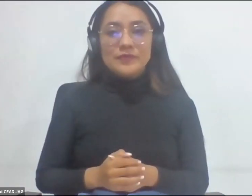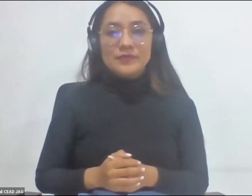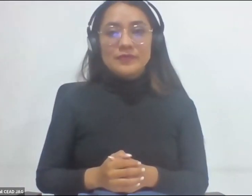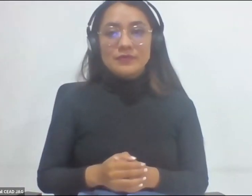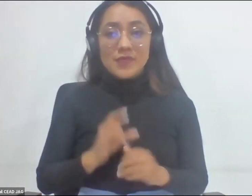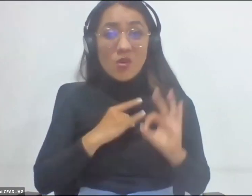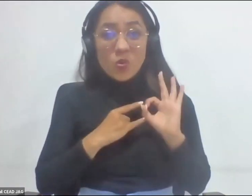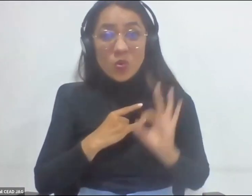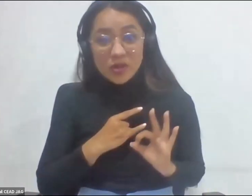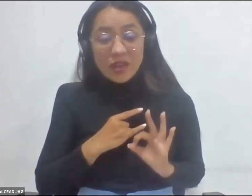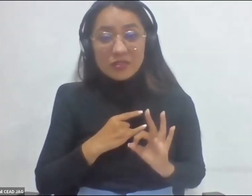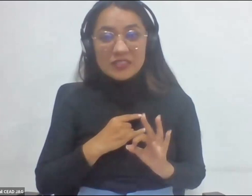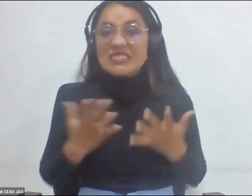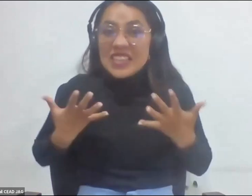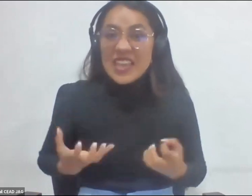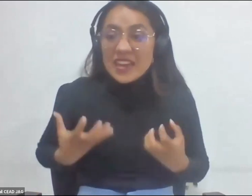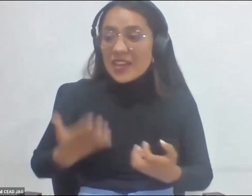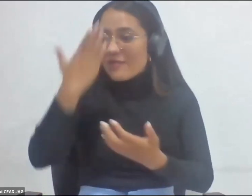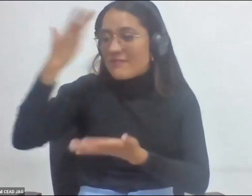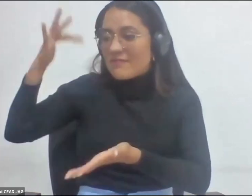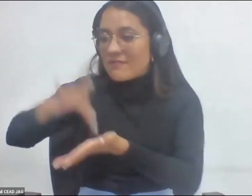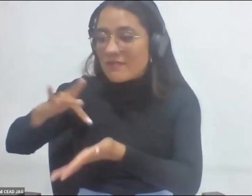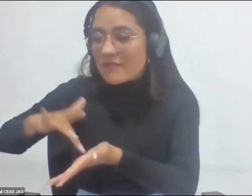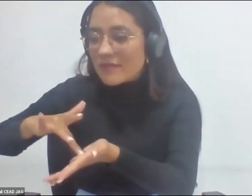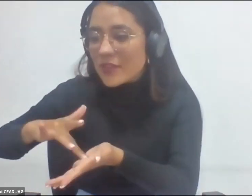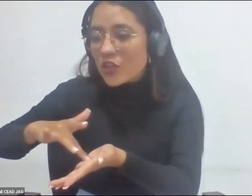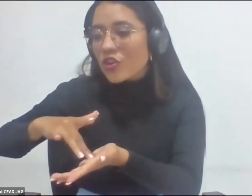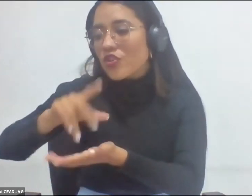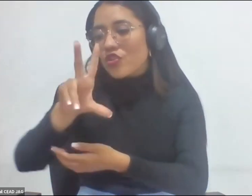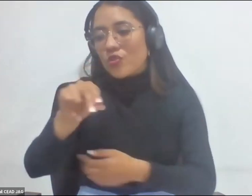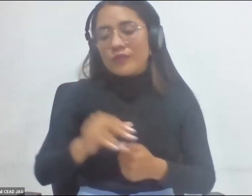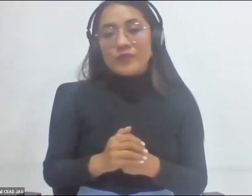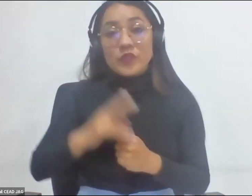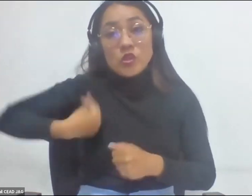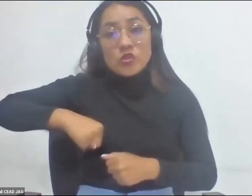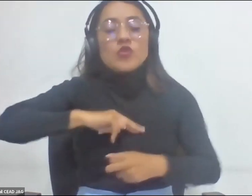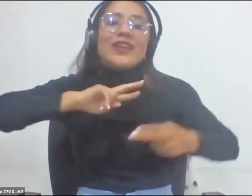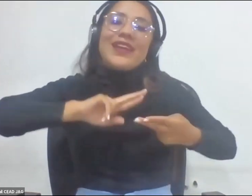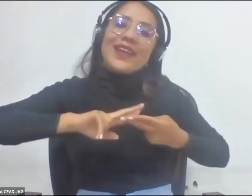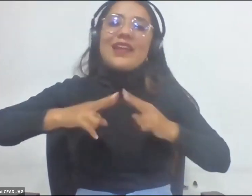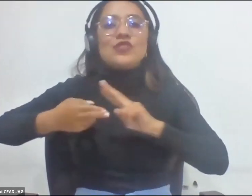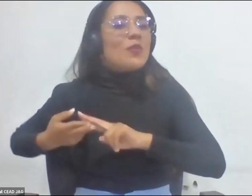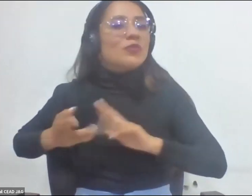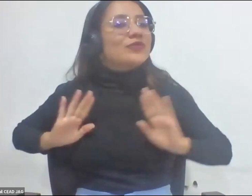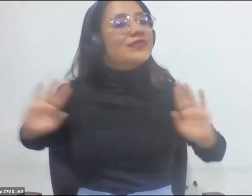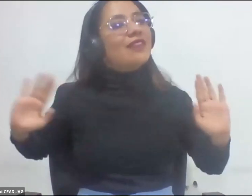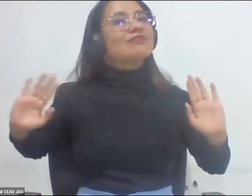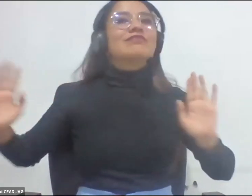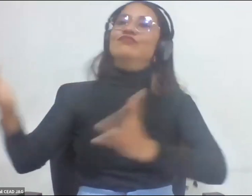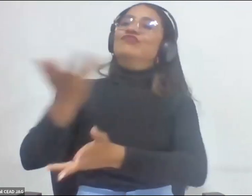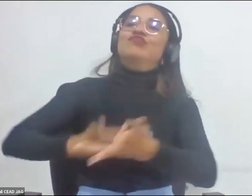la UNAM no peleamos con la presencialidad las asociamos consejería académica Para apoyar a los estudiantes